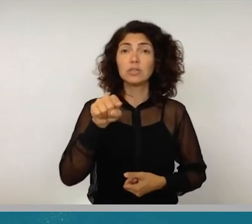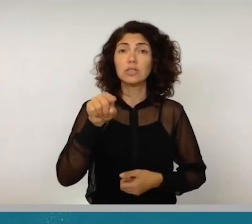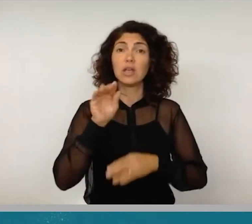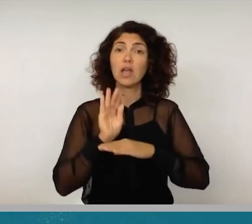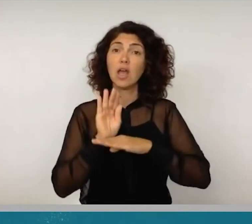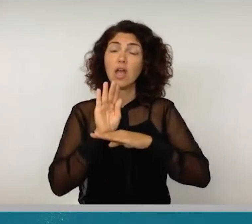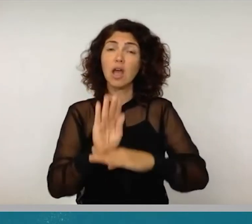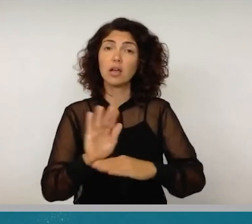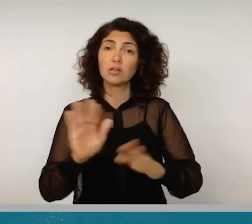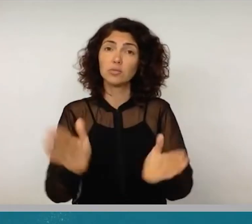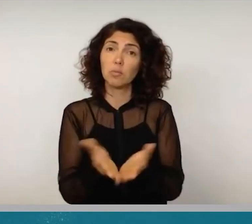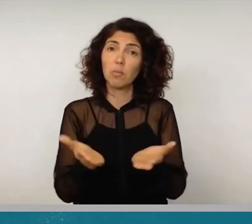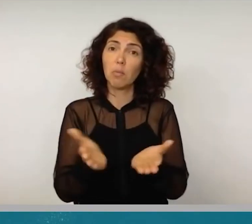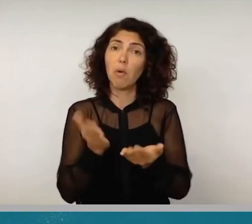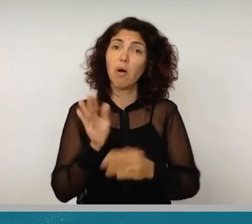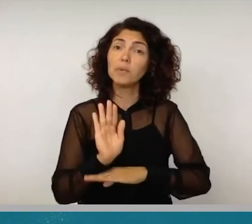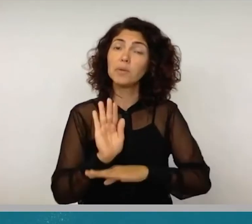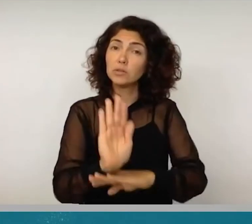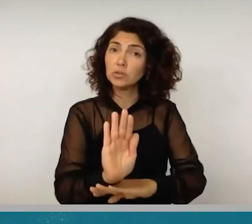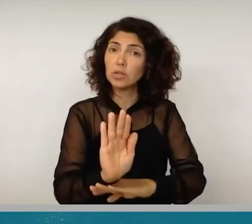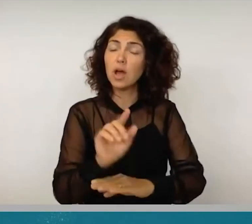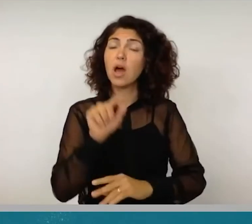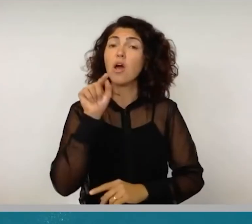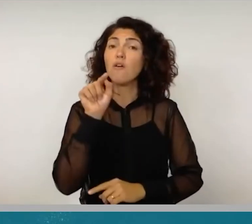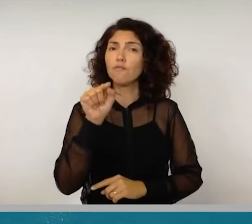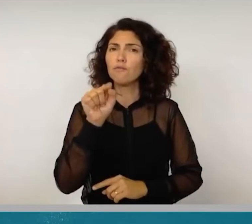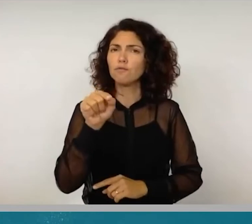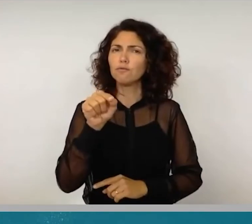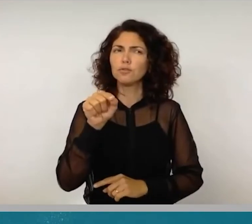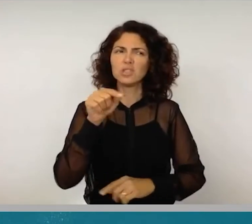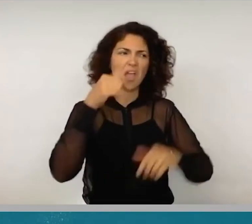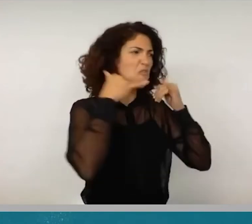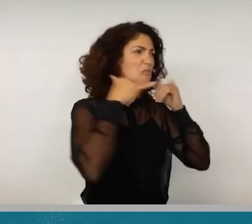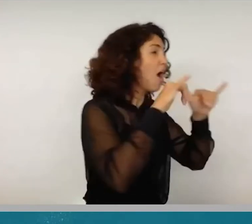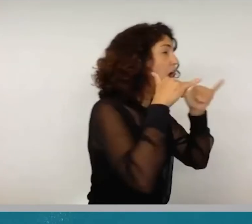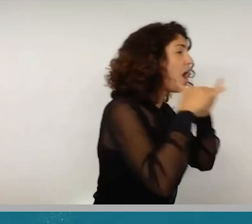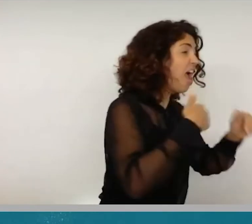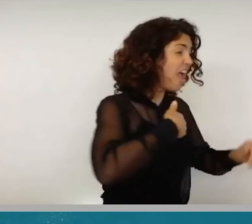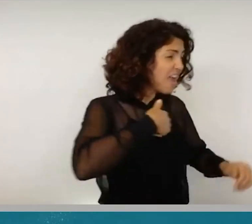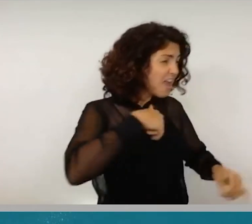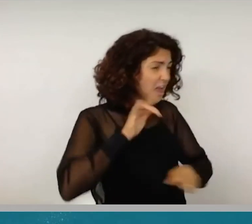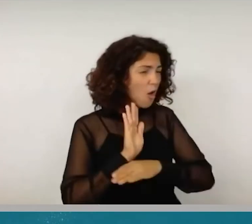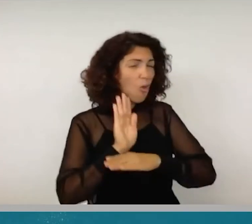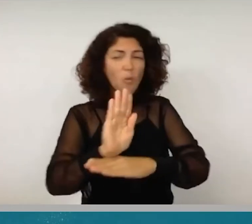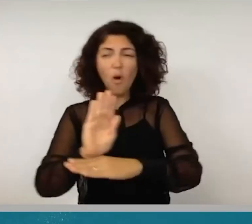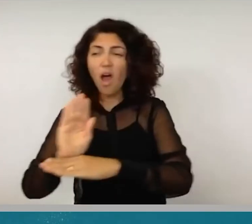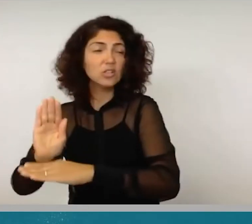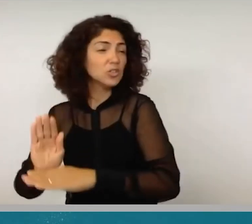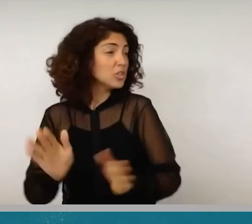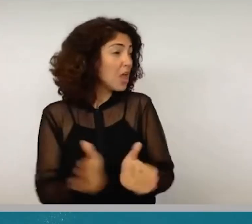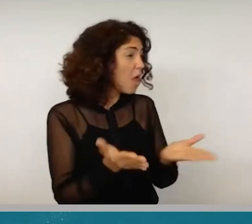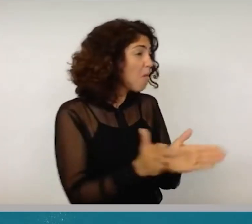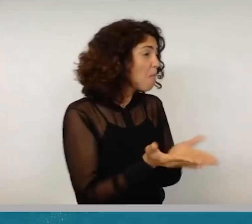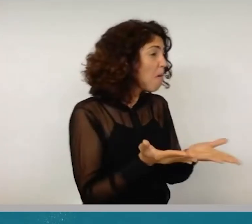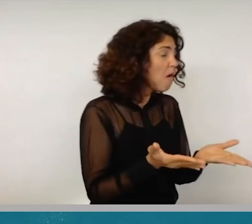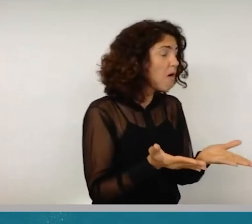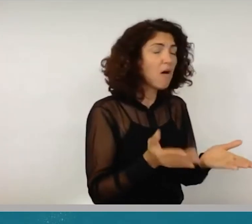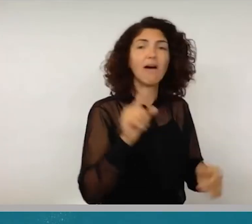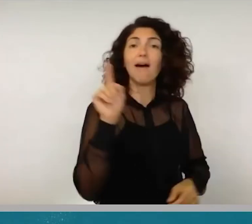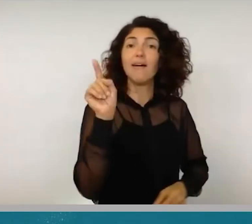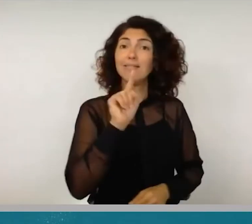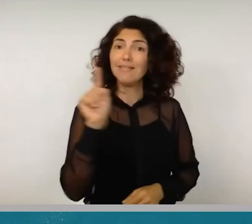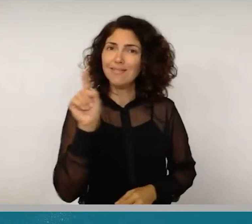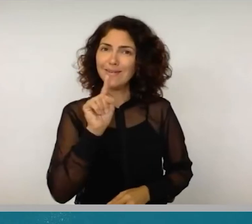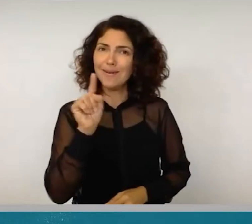fazem os hipócritas, nas sinagogas e nas ruas, para serem glorificados pelos homens. Em verdade